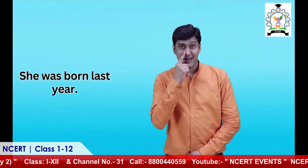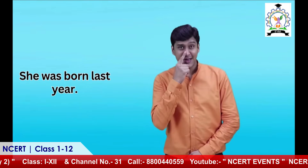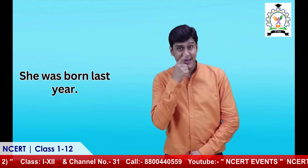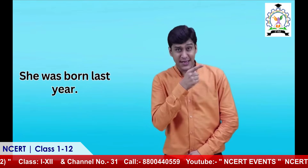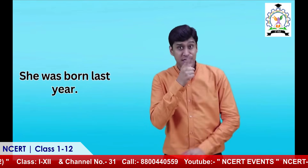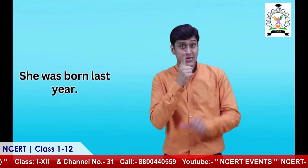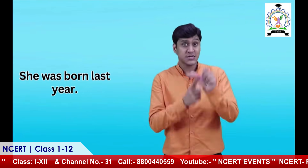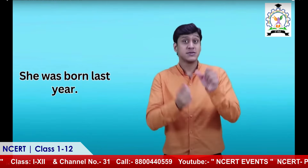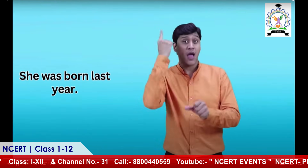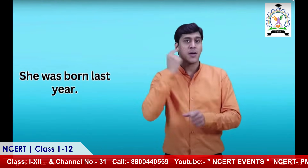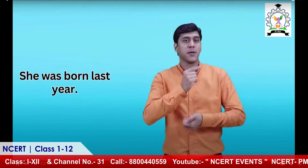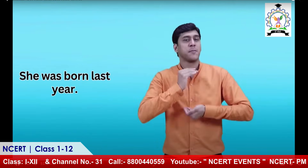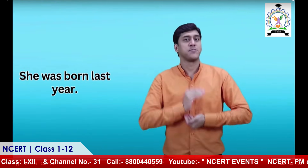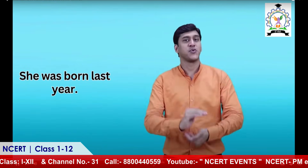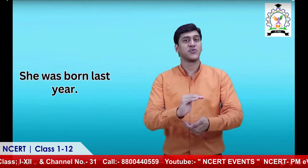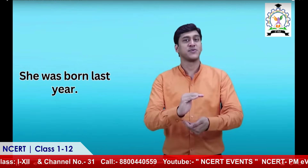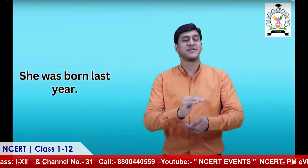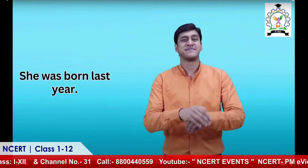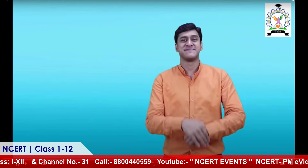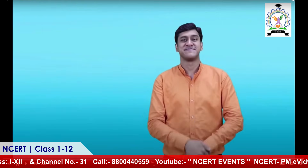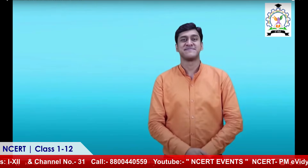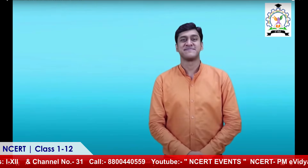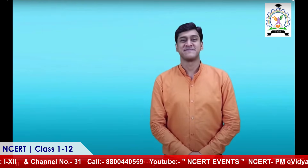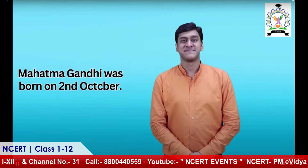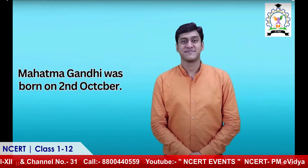इस लड़की का जन्म पिछले साल हुआ था।